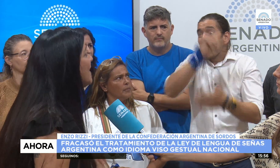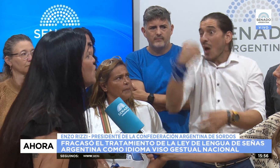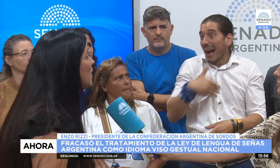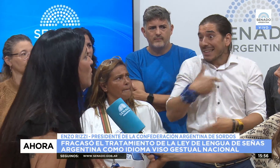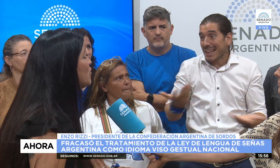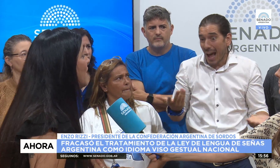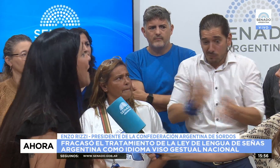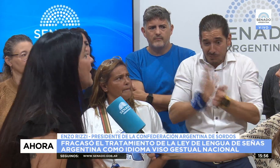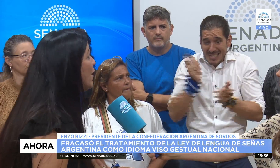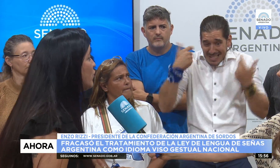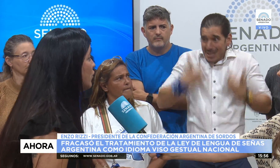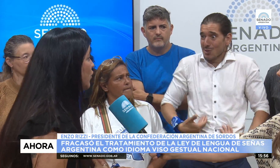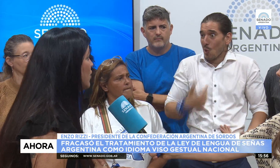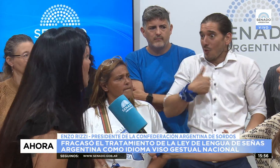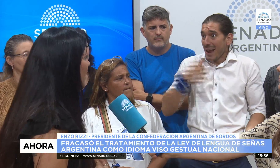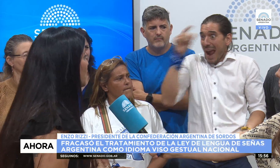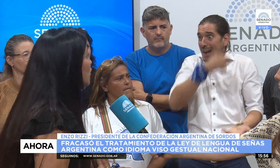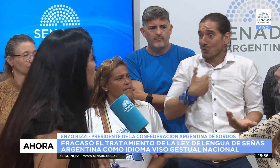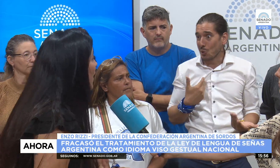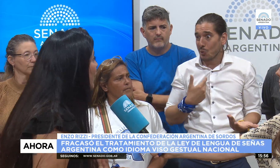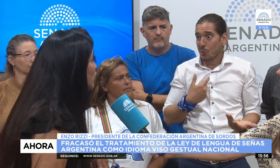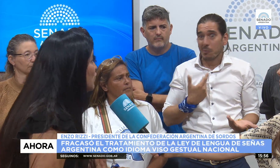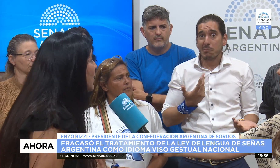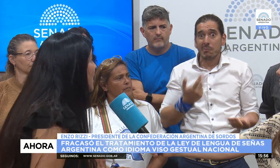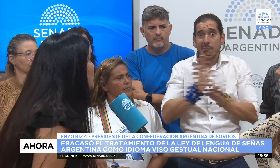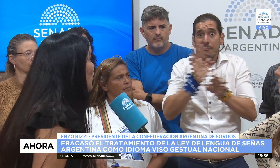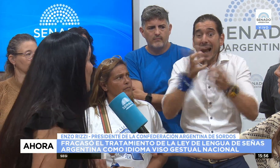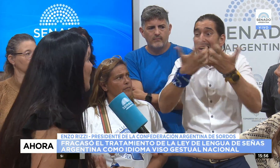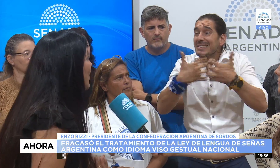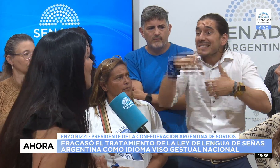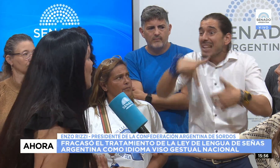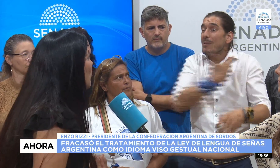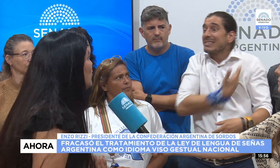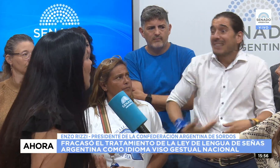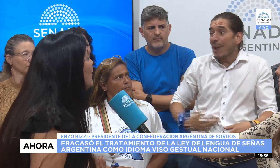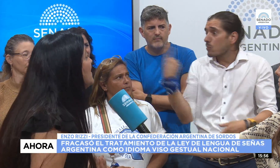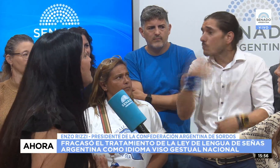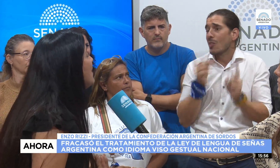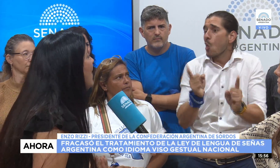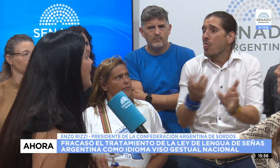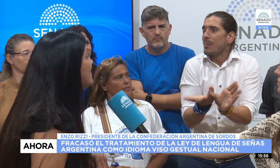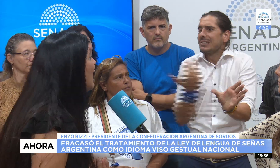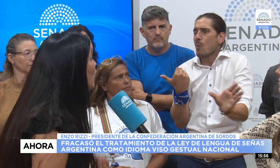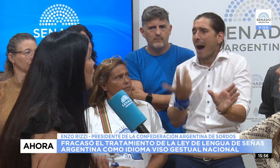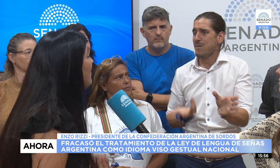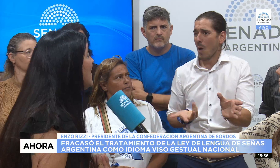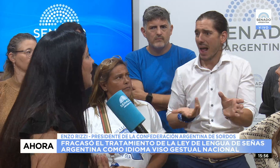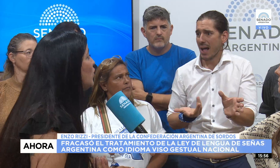eso tenemos barreras nosotros. Soy ciudadano, yo soy Enzo, y como ciudadano el sistema, el Estado, todavía estoy